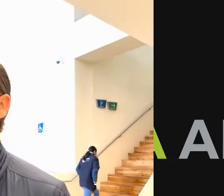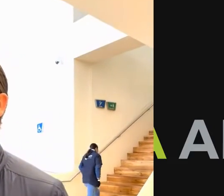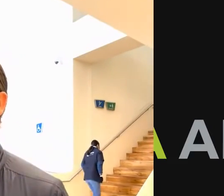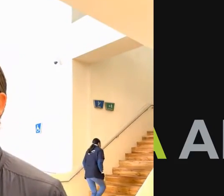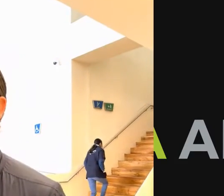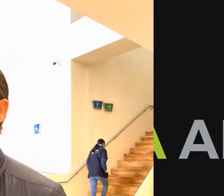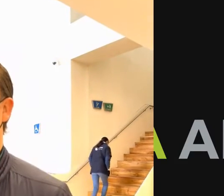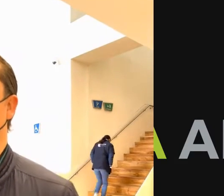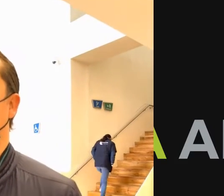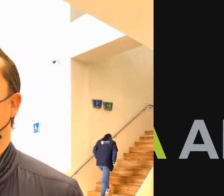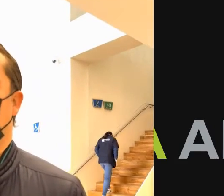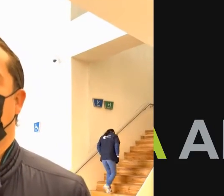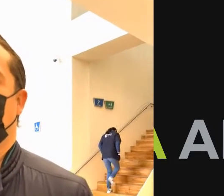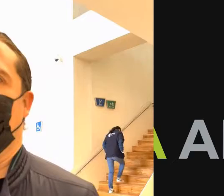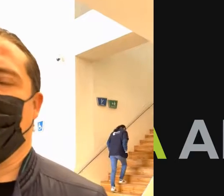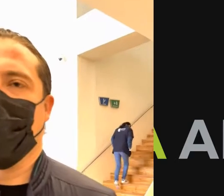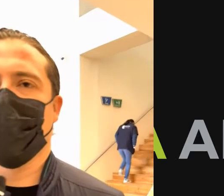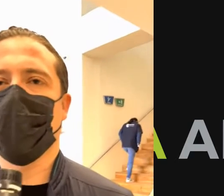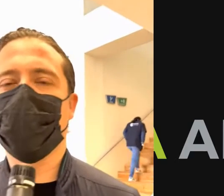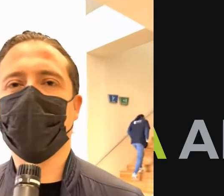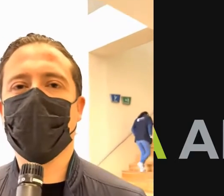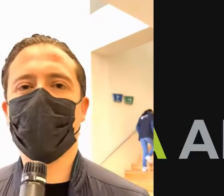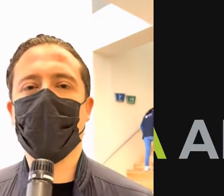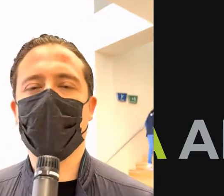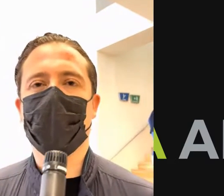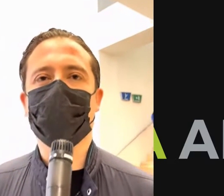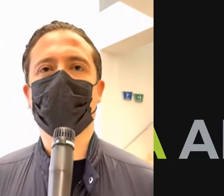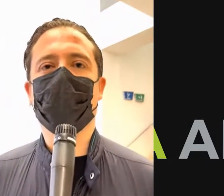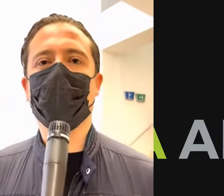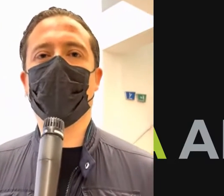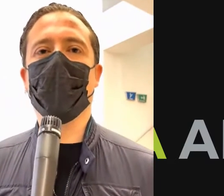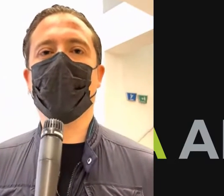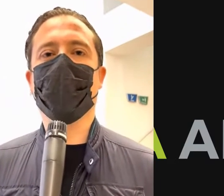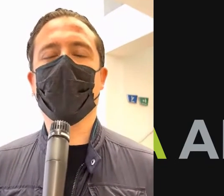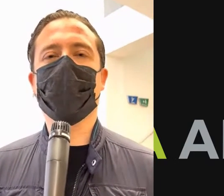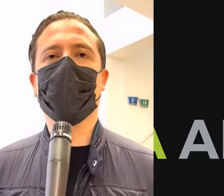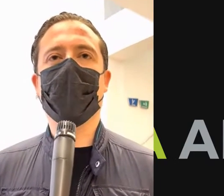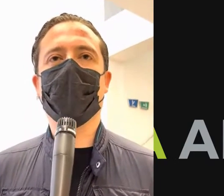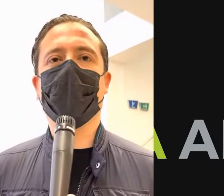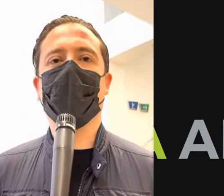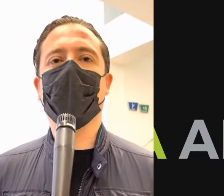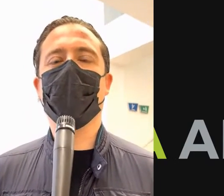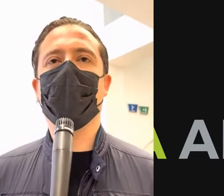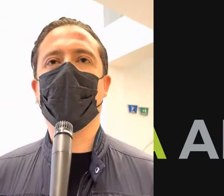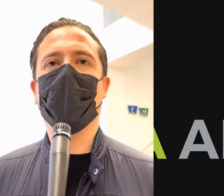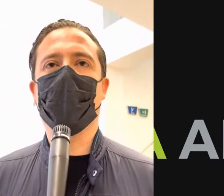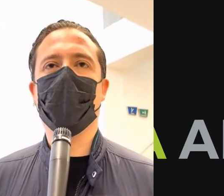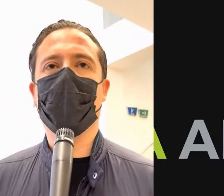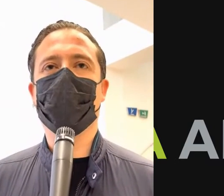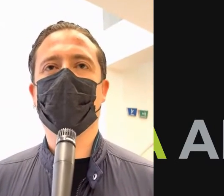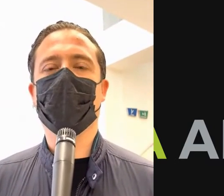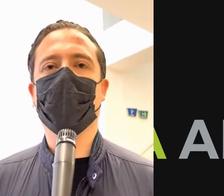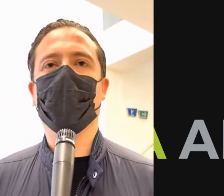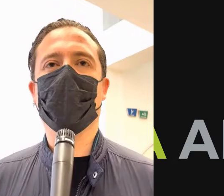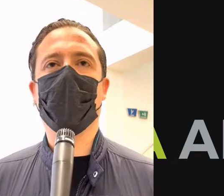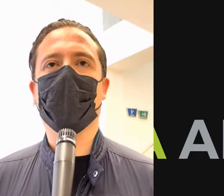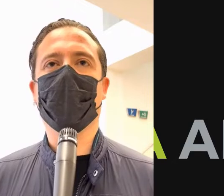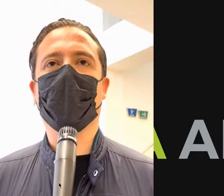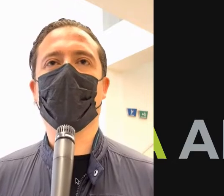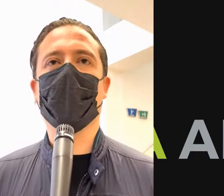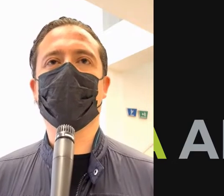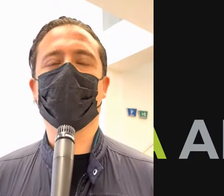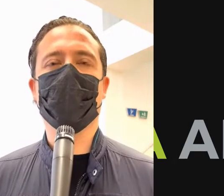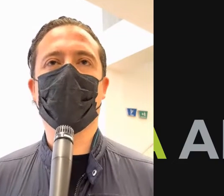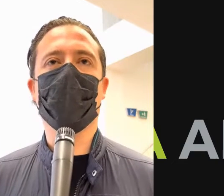interesante sobre la innovación. Claro. Bueno, nosotros entendemos la innovación como esta parte que le da un nuevo valor, un nuevo sentido